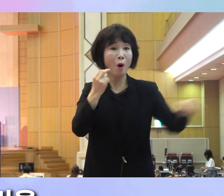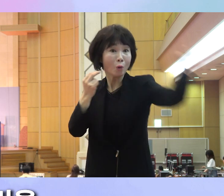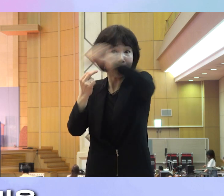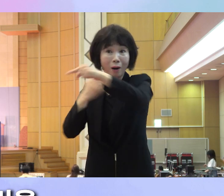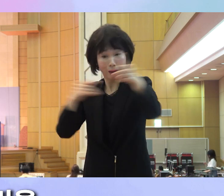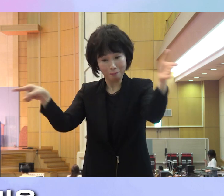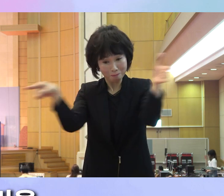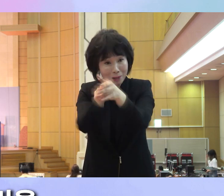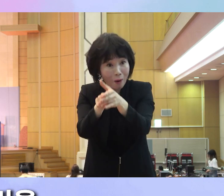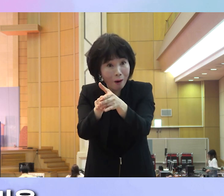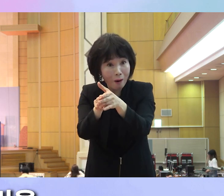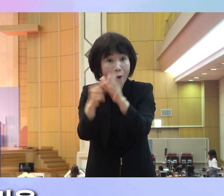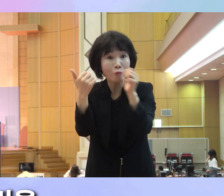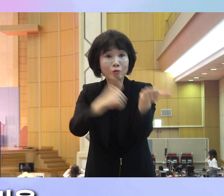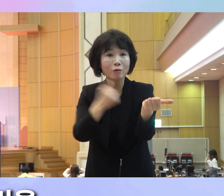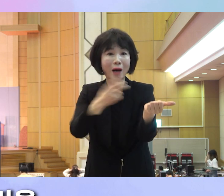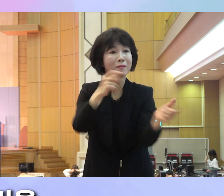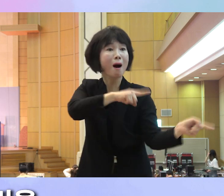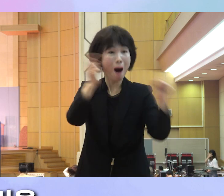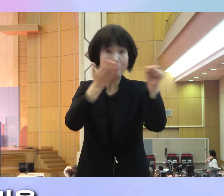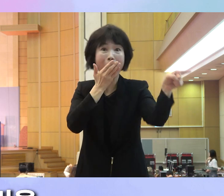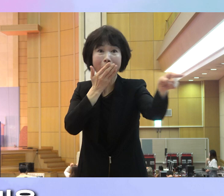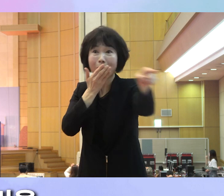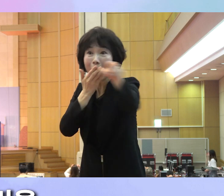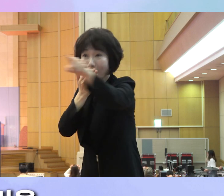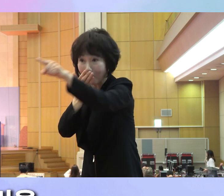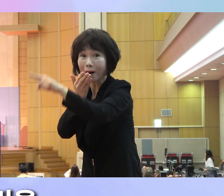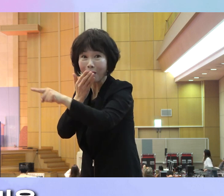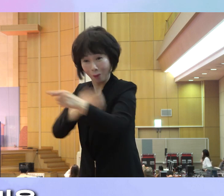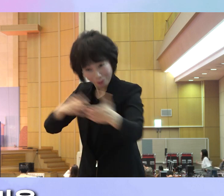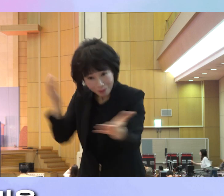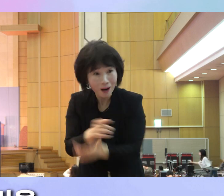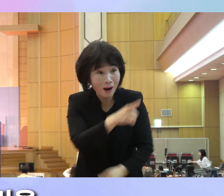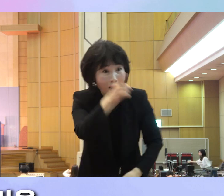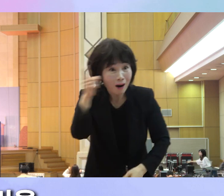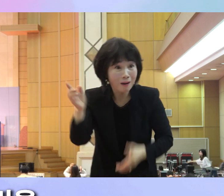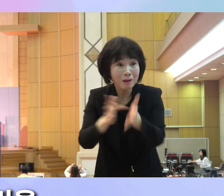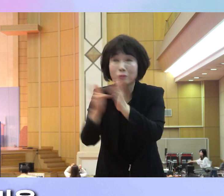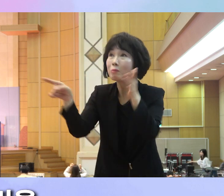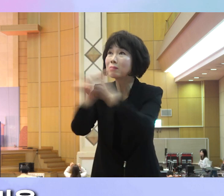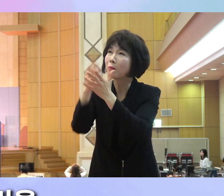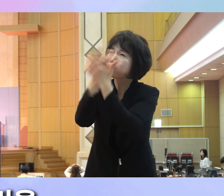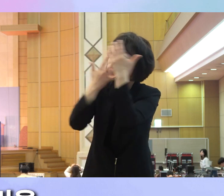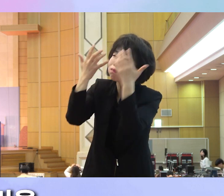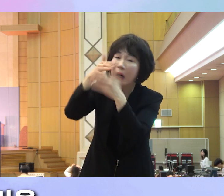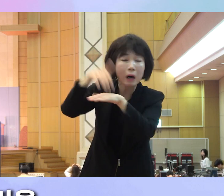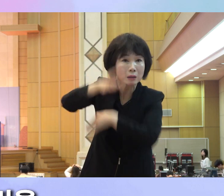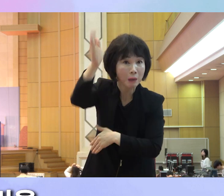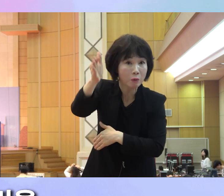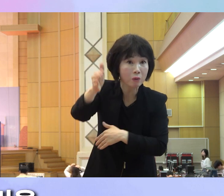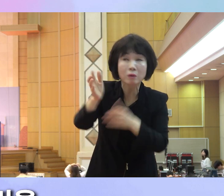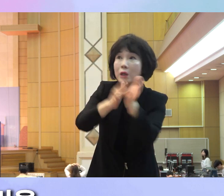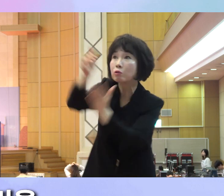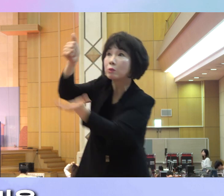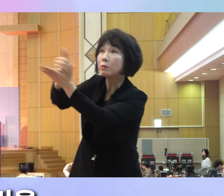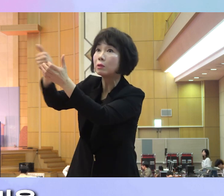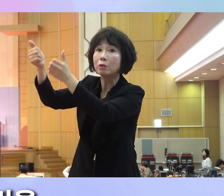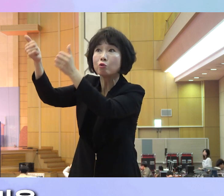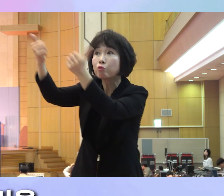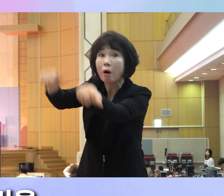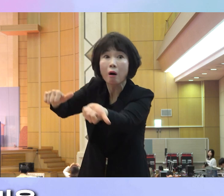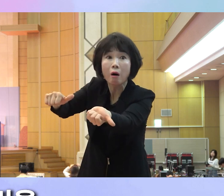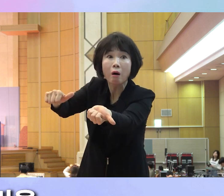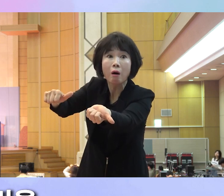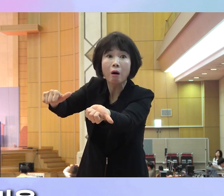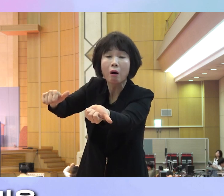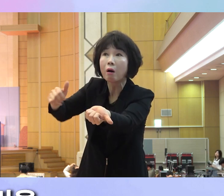믿는 자는 죽어도 산다고 말씀했습니다. 우리는 예수님을 막연하게 믿는다고 하는 것이 아니라 예수 죽을